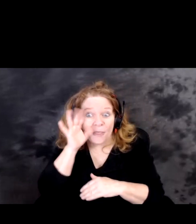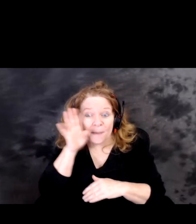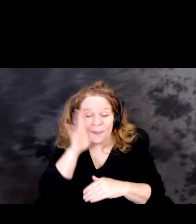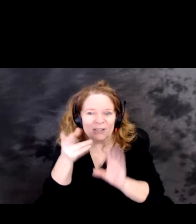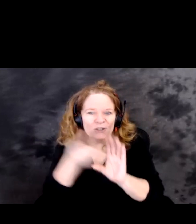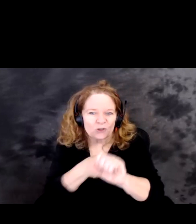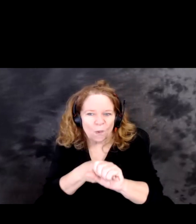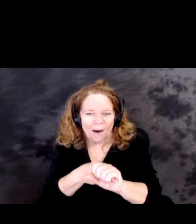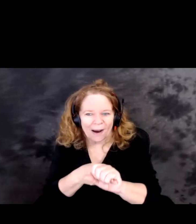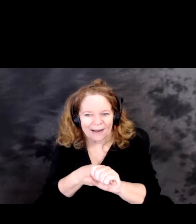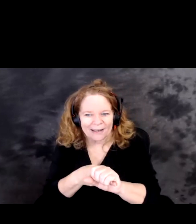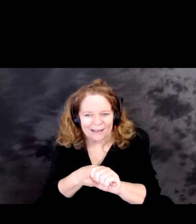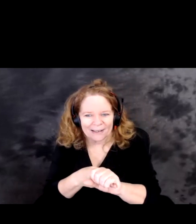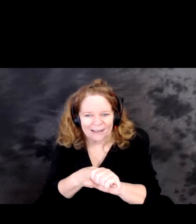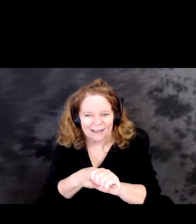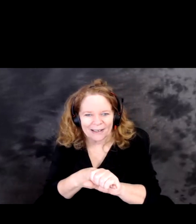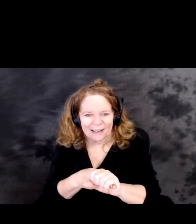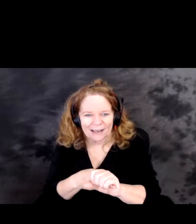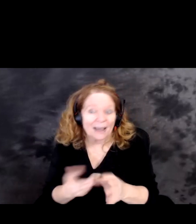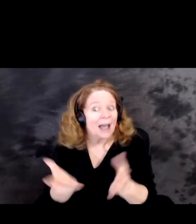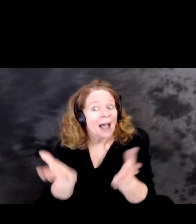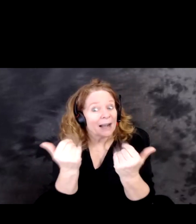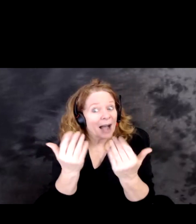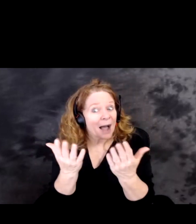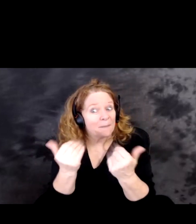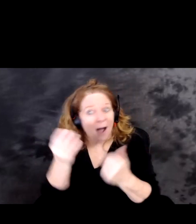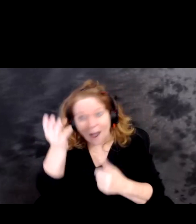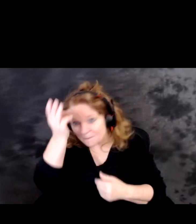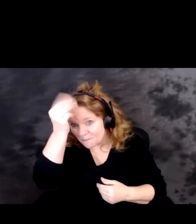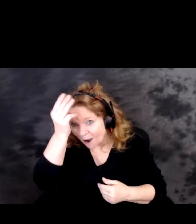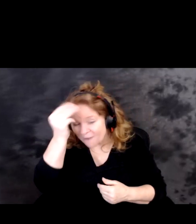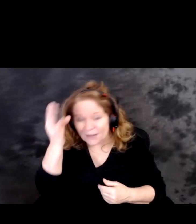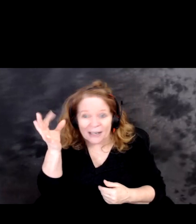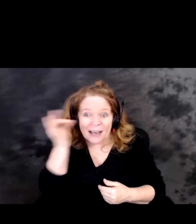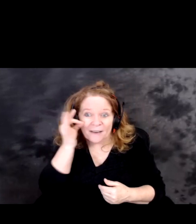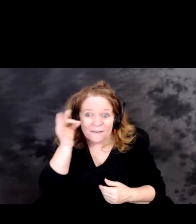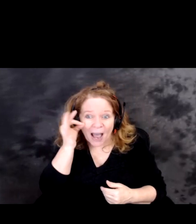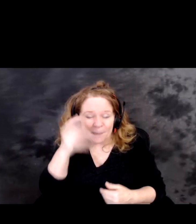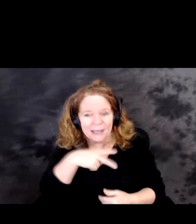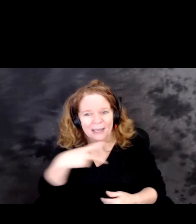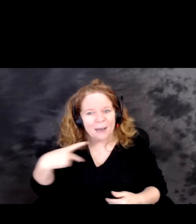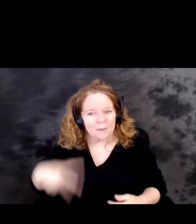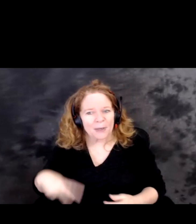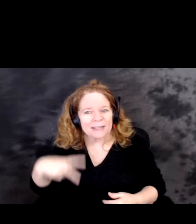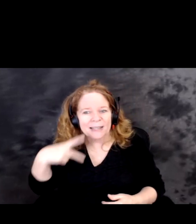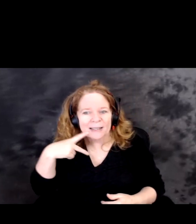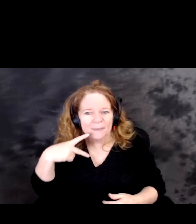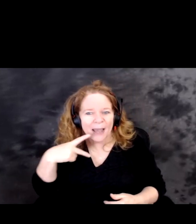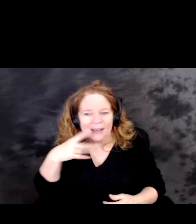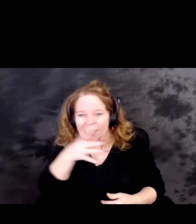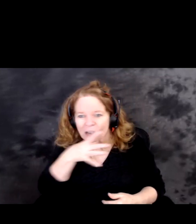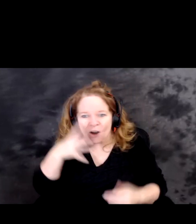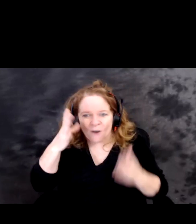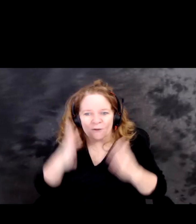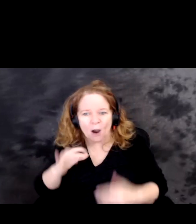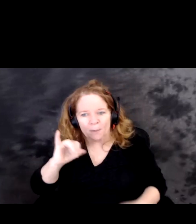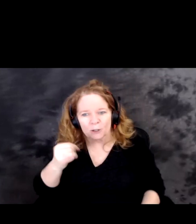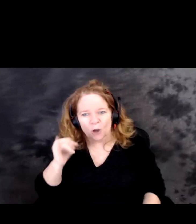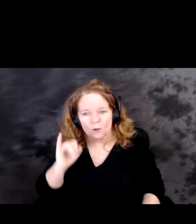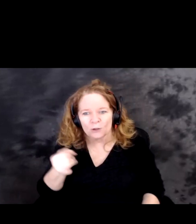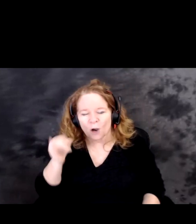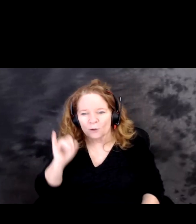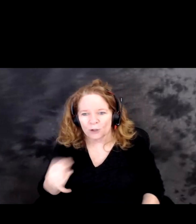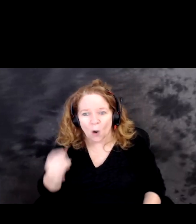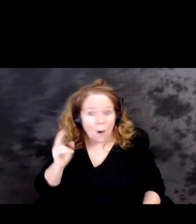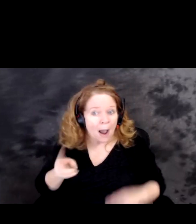se unieron al baile. Vamos, Marvin, Fabi, Princesa Peggy, Granjero